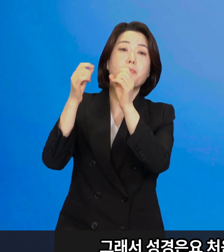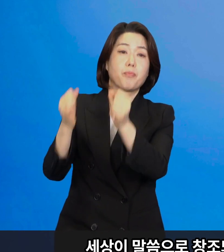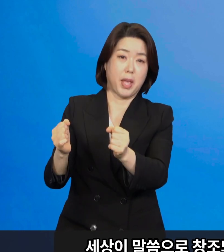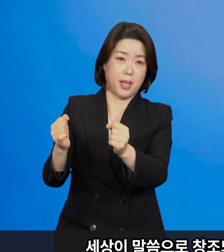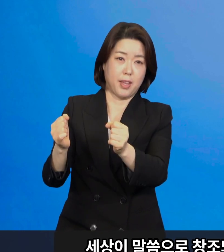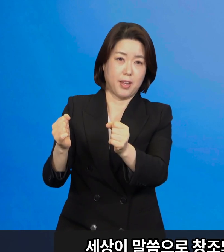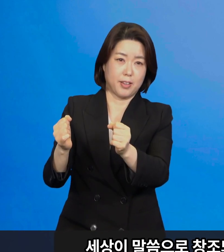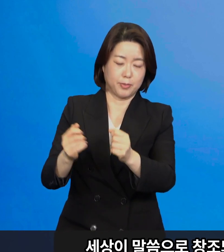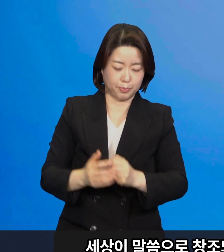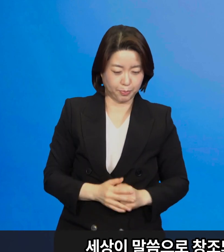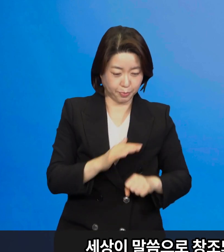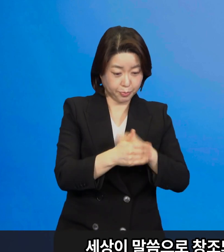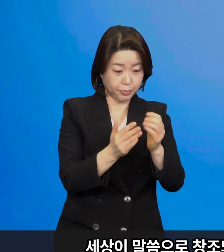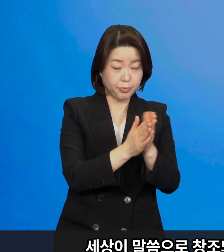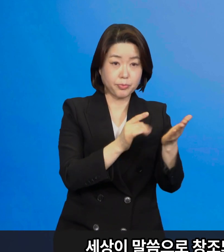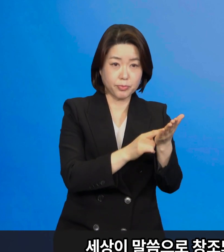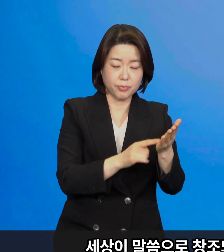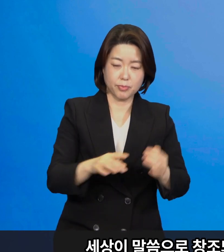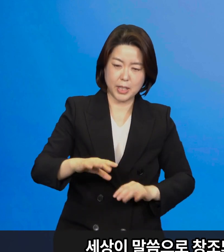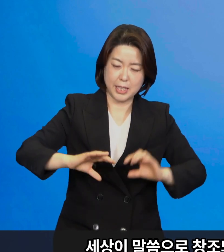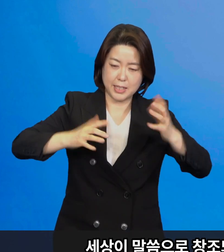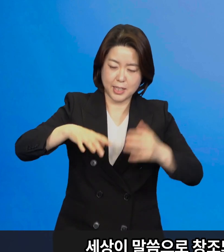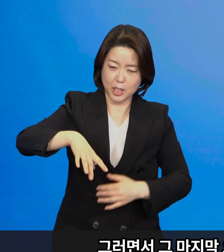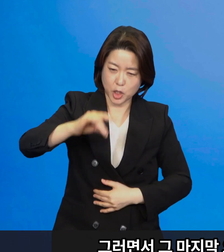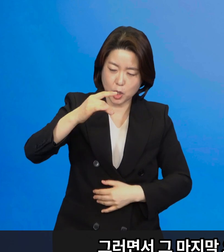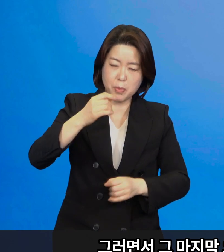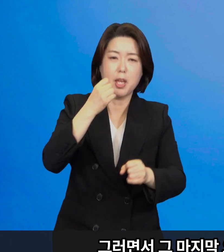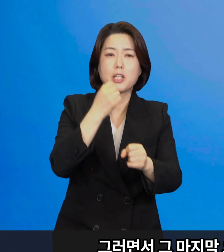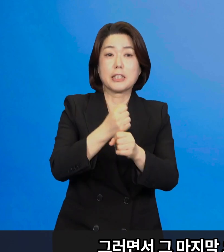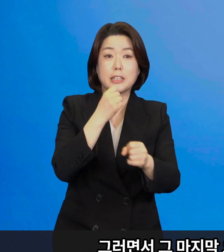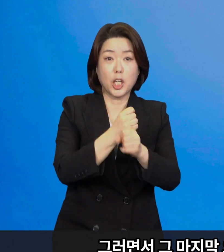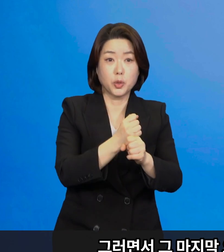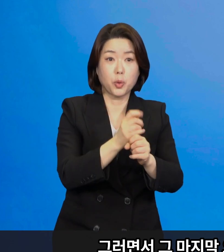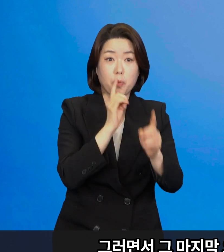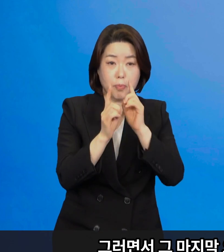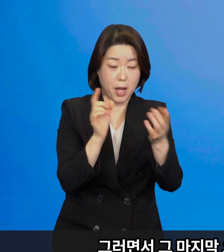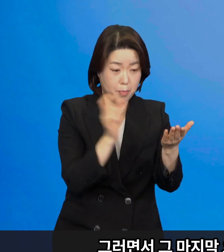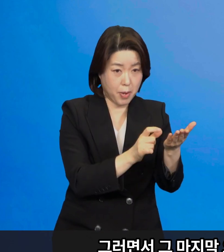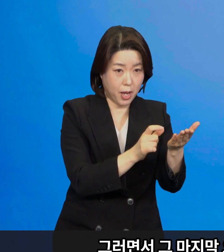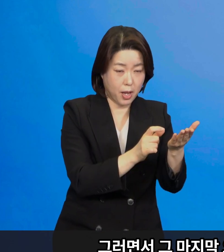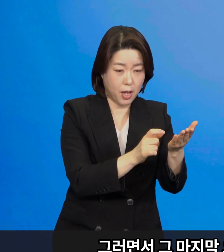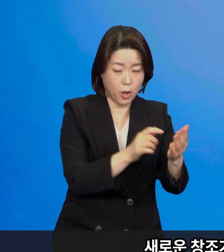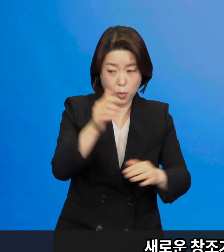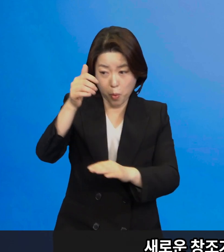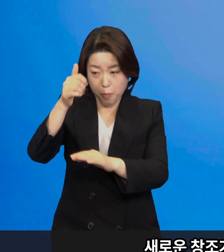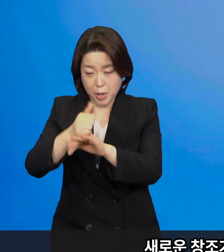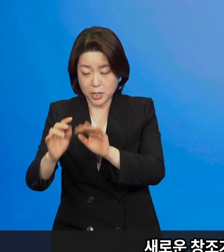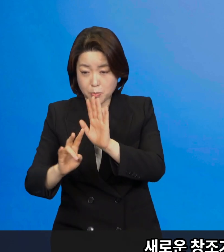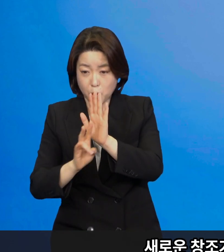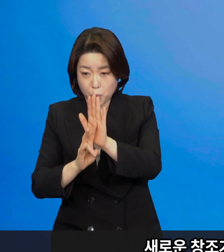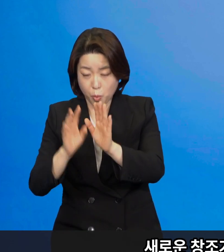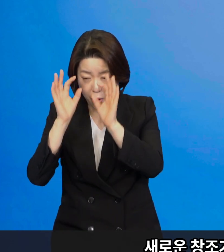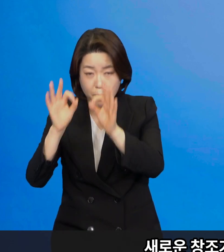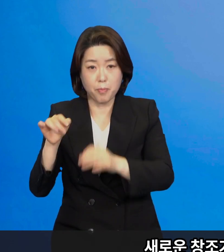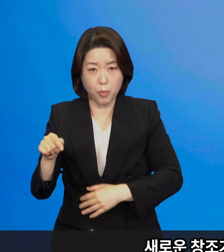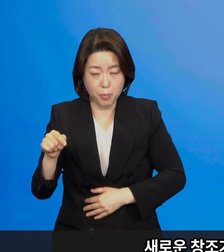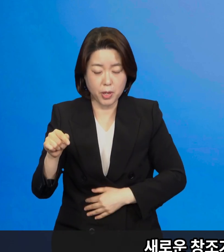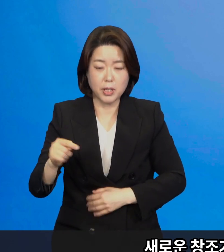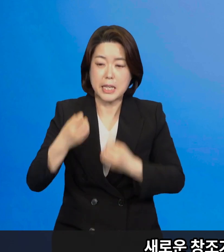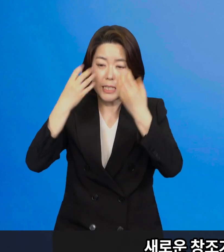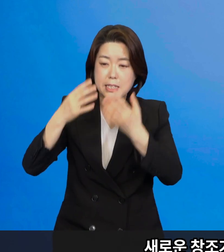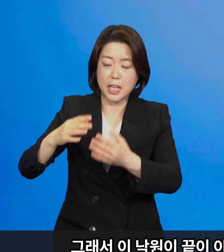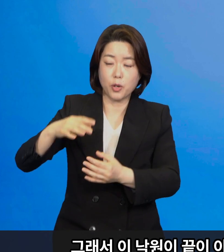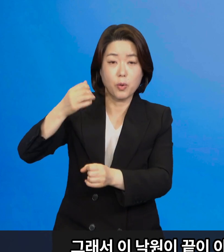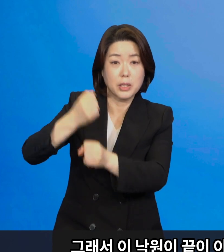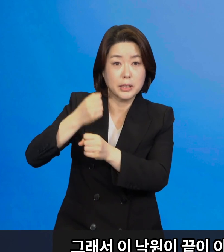얘기하죠. 세상이 말씀으로 창조되었다는 것을 얘기합니다. 그러면서 그 마지막 요한계시록에 가게 되면 새로운 창조가 일어날